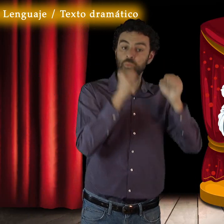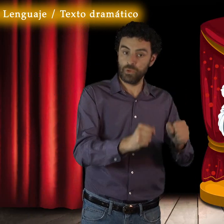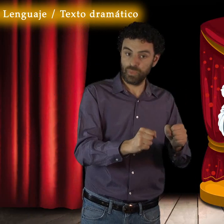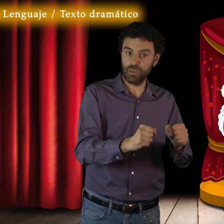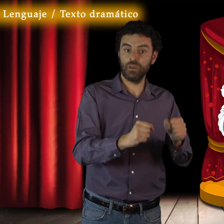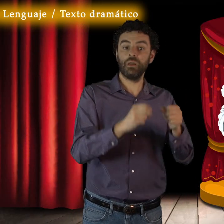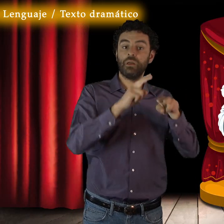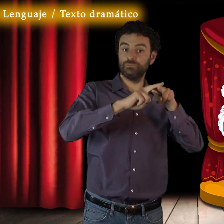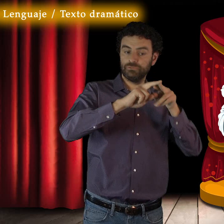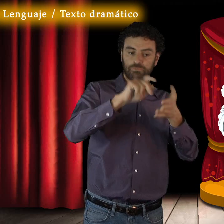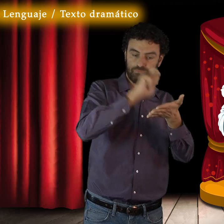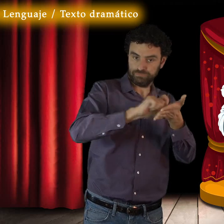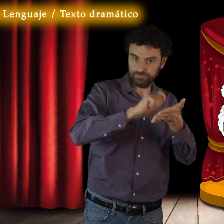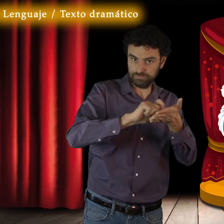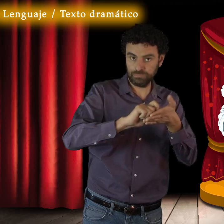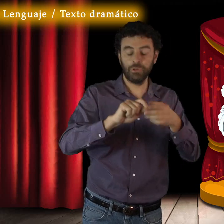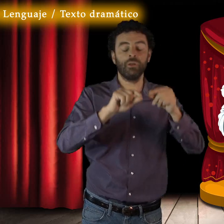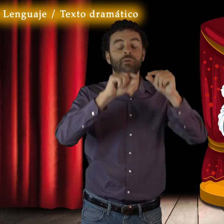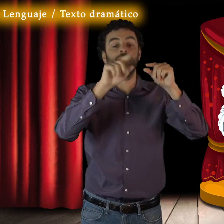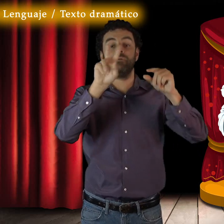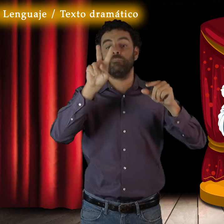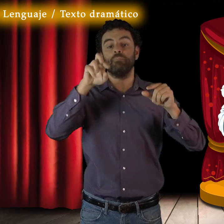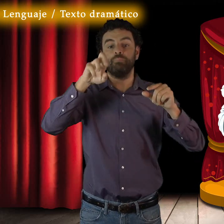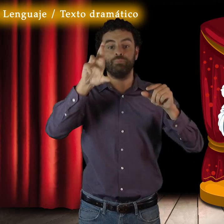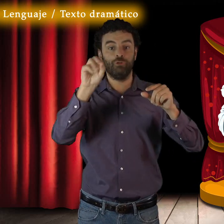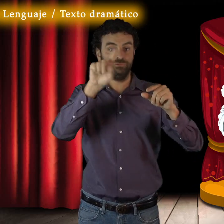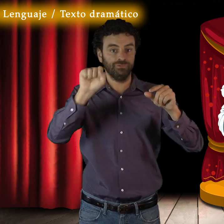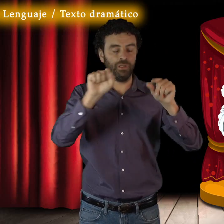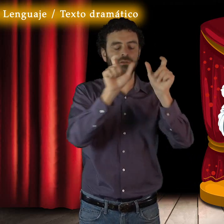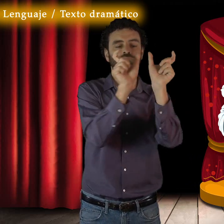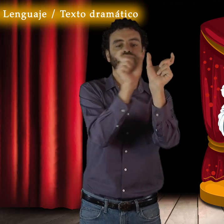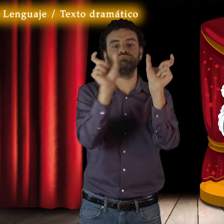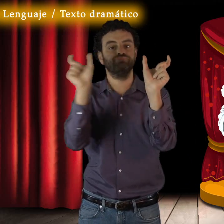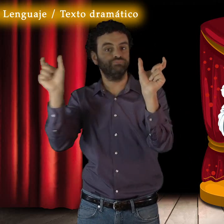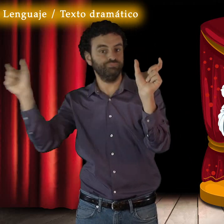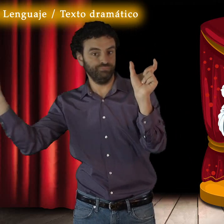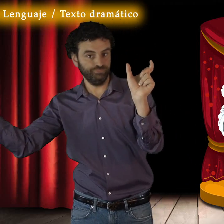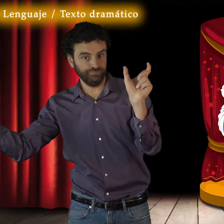teatral puede estar escrito tanto en prosa como en